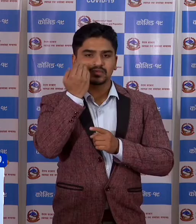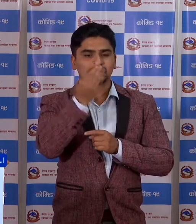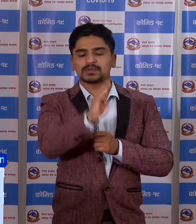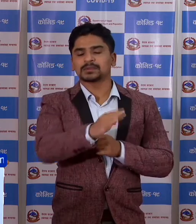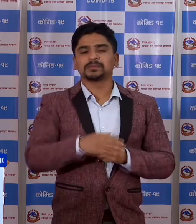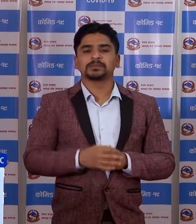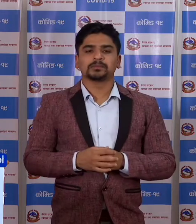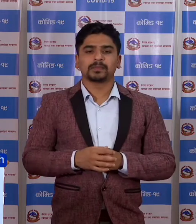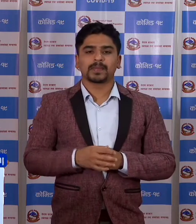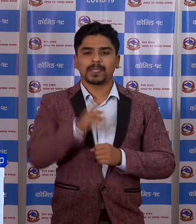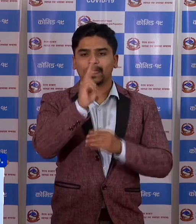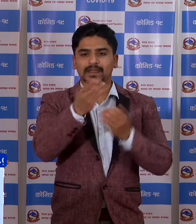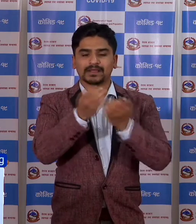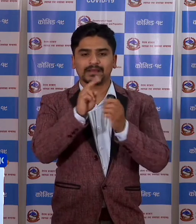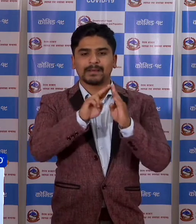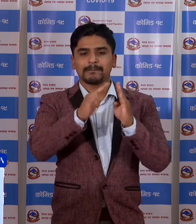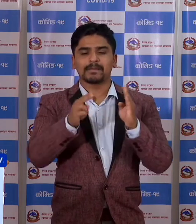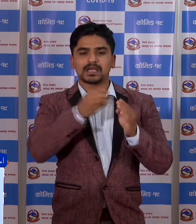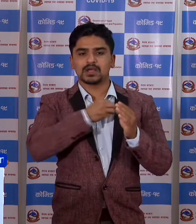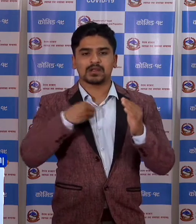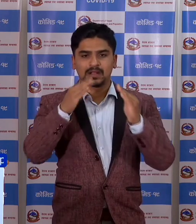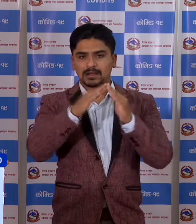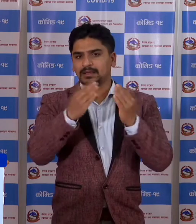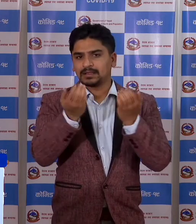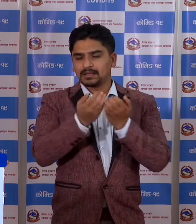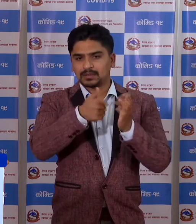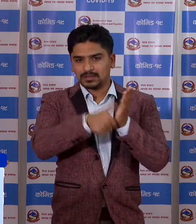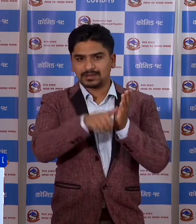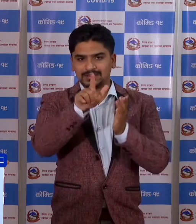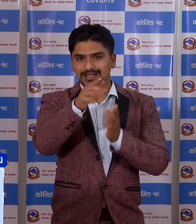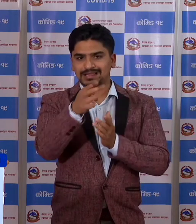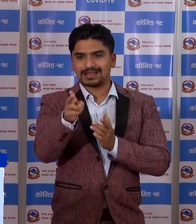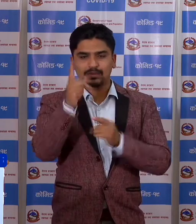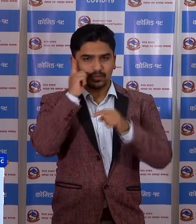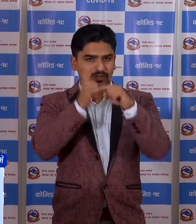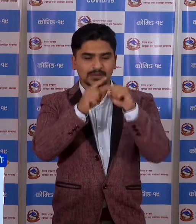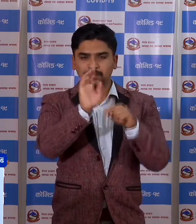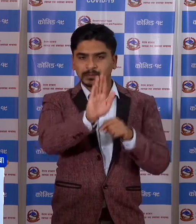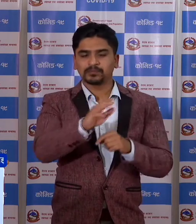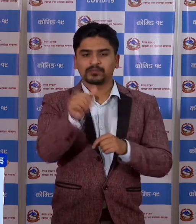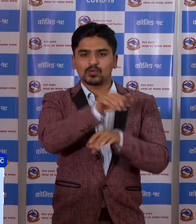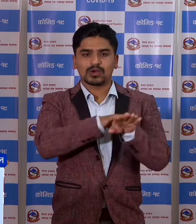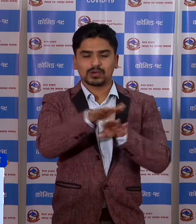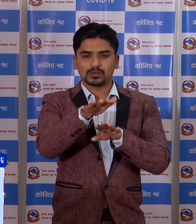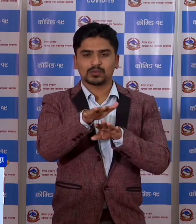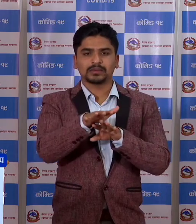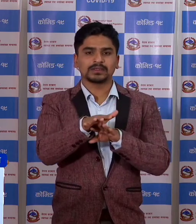हुनुहुन्छ। त्यसै गरी भेरी अस्पतालको प्रयोगशालामा गरिएको परीक्षणमा 7 जनाको पोजिटिभ आएको छ।